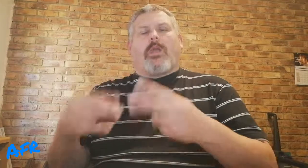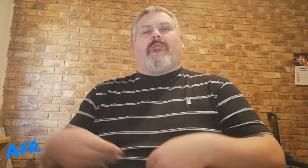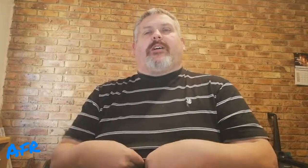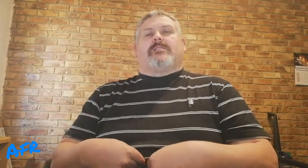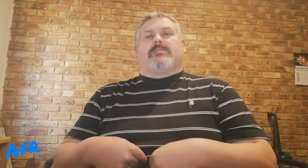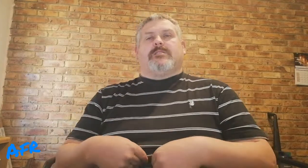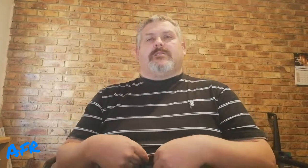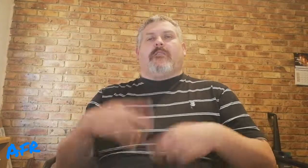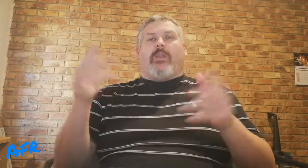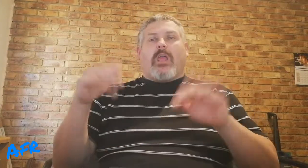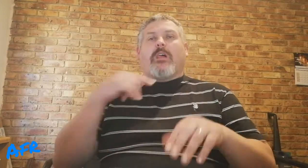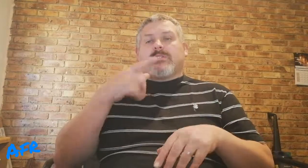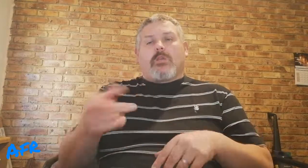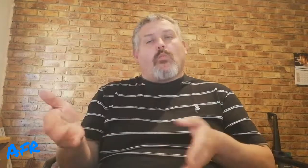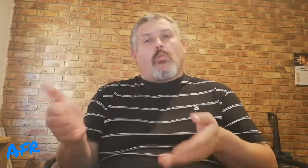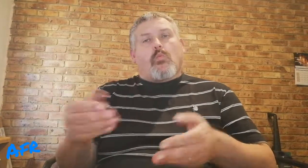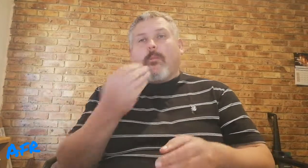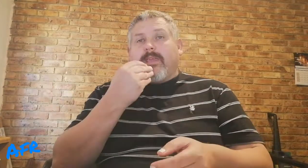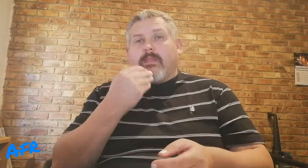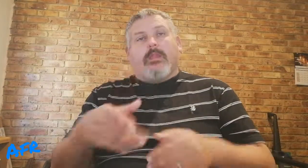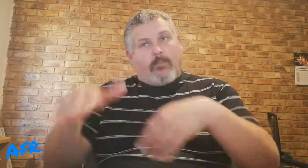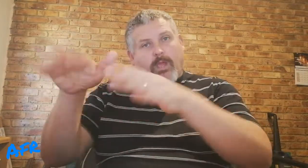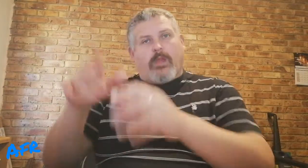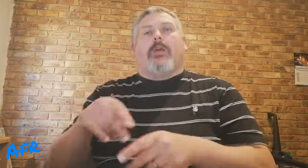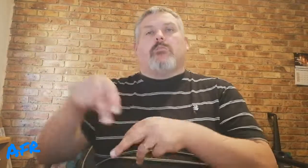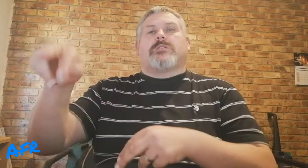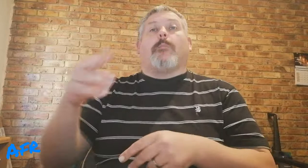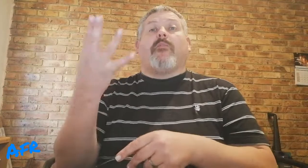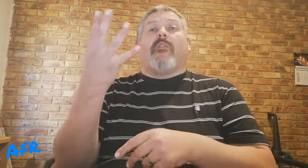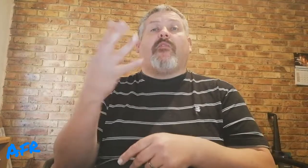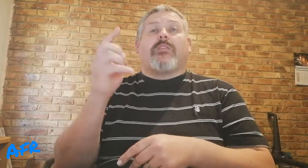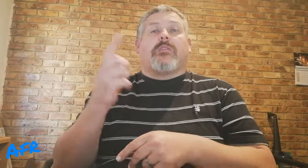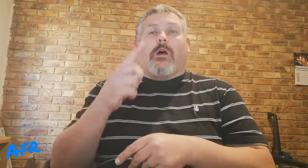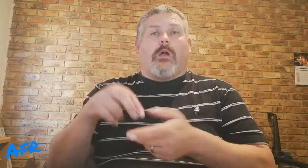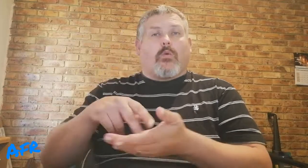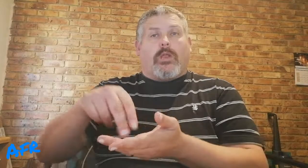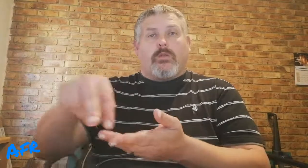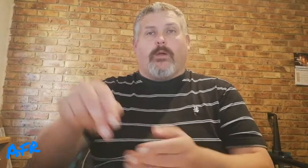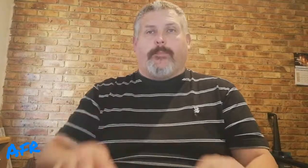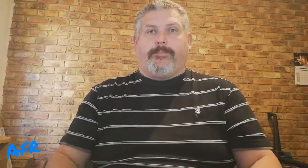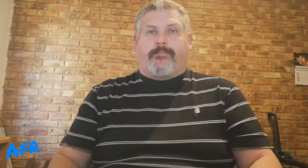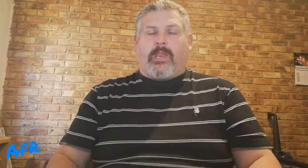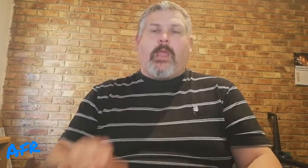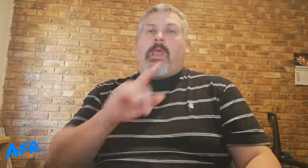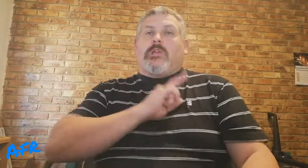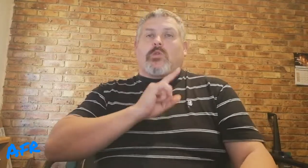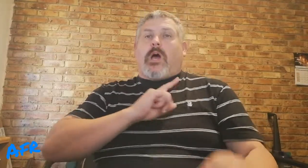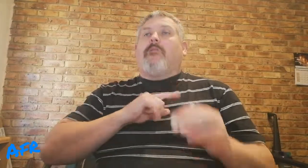ook gepas, waar die engel gesê het, kom eet, moet stap, en vir 40 dae kon hy loop. So daarin